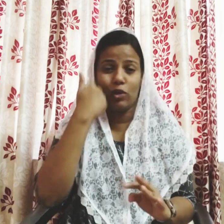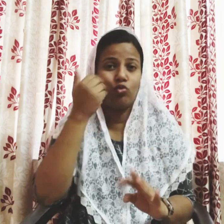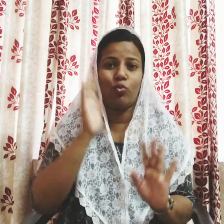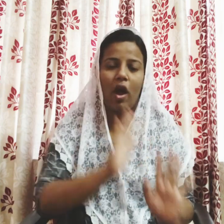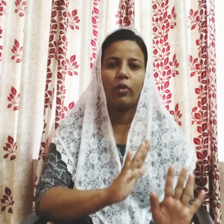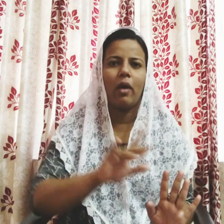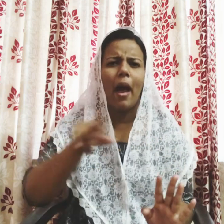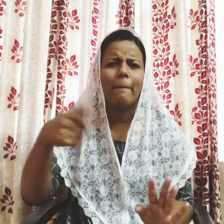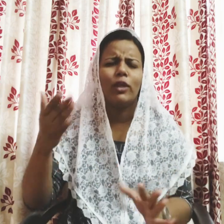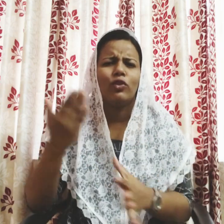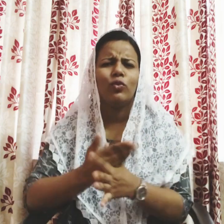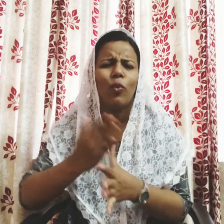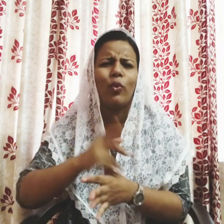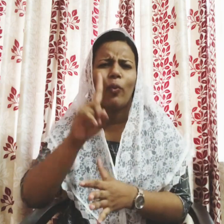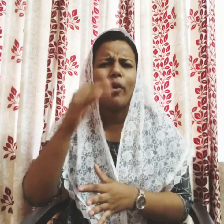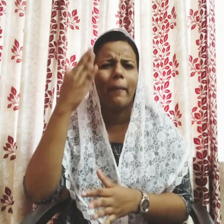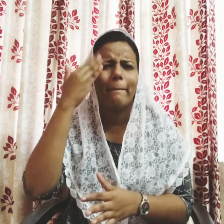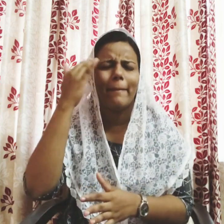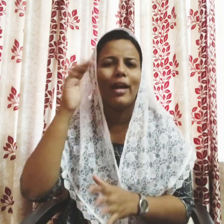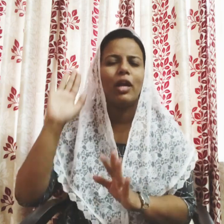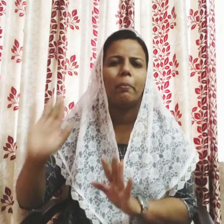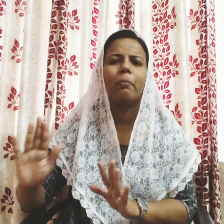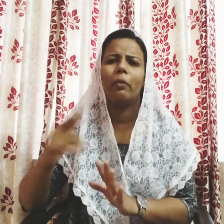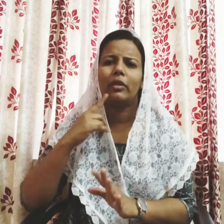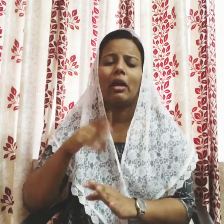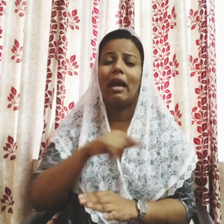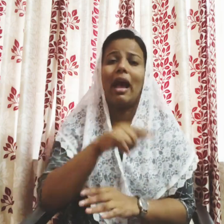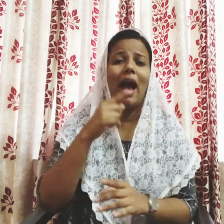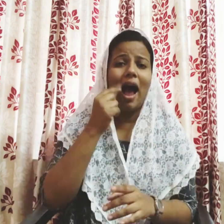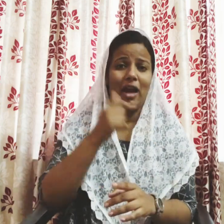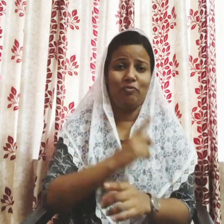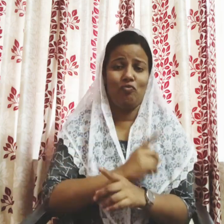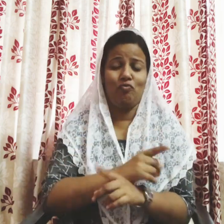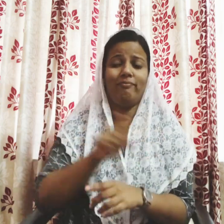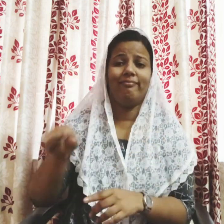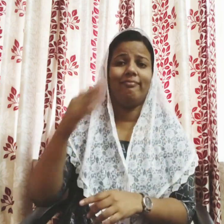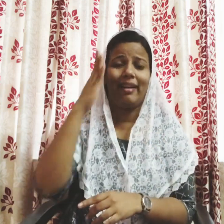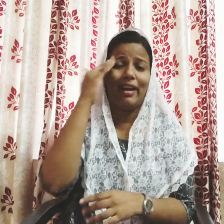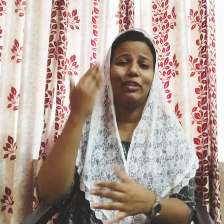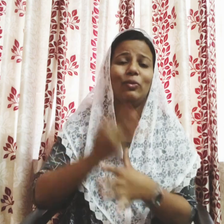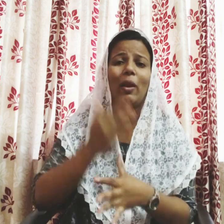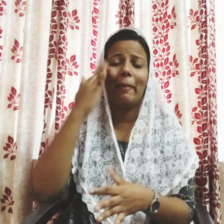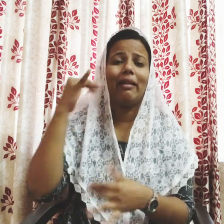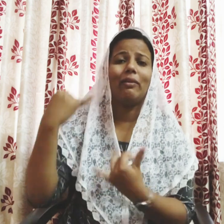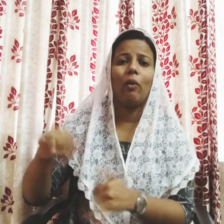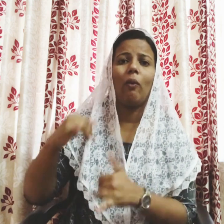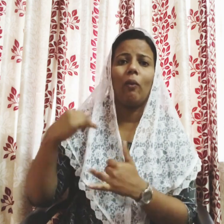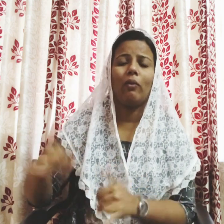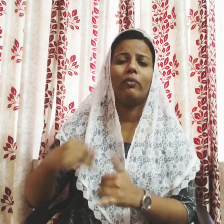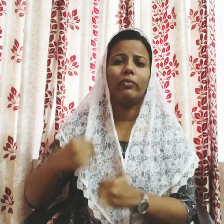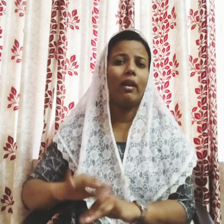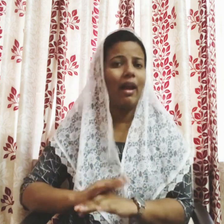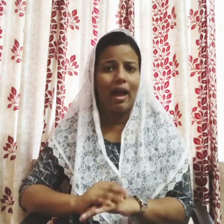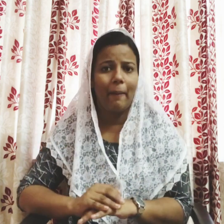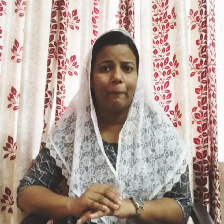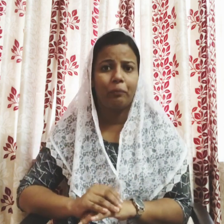പെണ്ണിനെ അദ്ദേഹം വെറും മോശമായിട്ടാണ് കാണുന്നത് എങ്കിൽ ഒരിക്കലും അവൾ ഇദ്ദേഹത്തിന് നന്മ